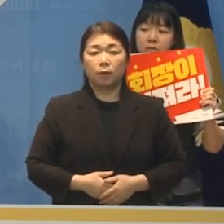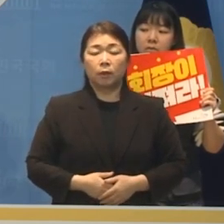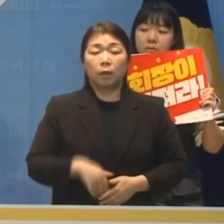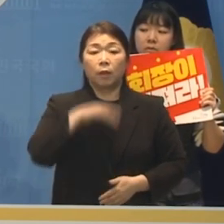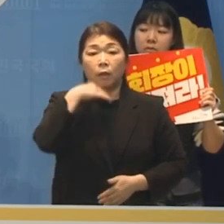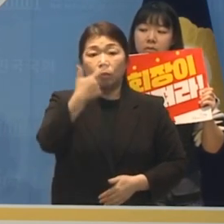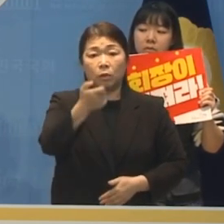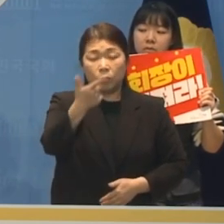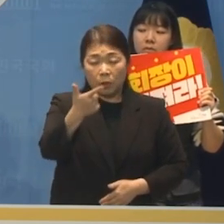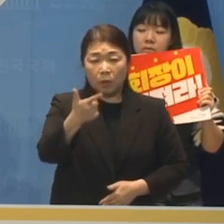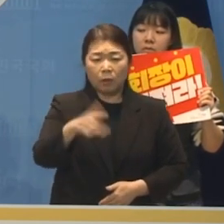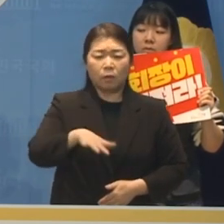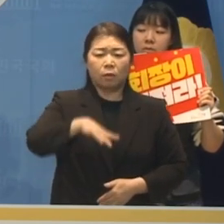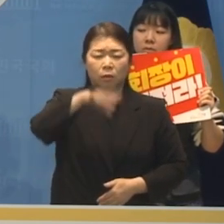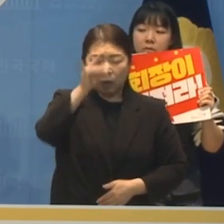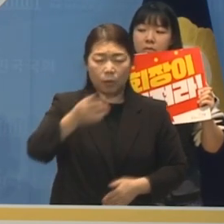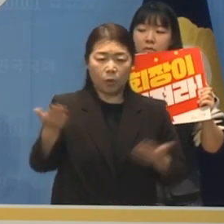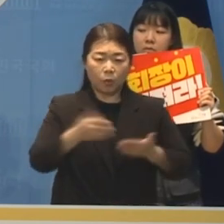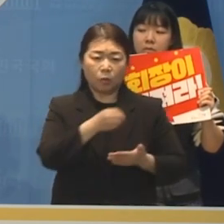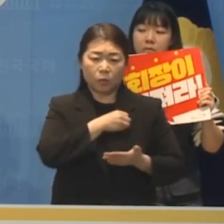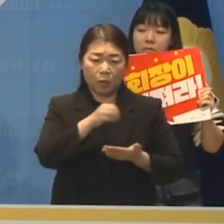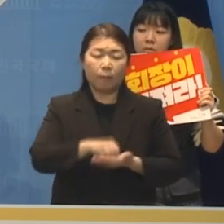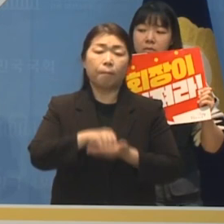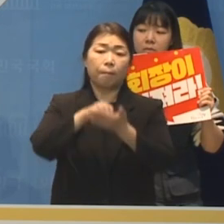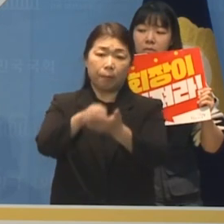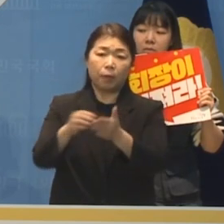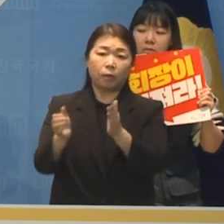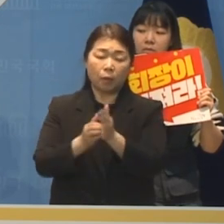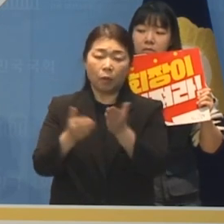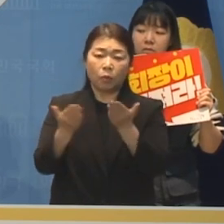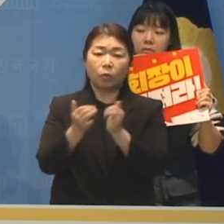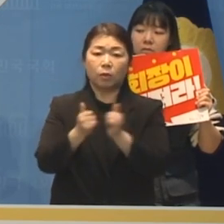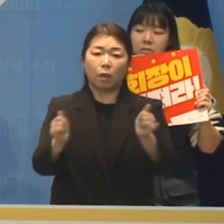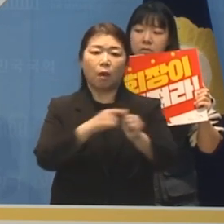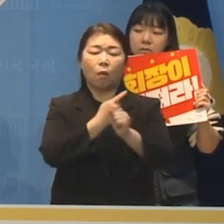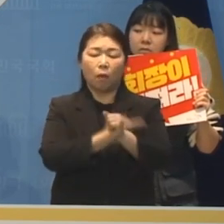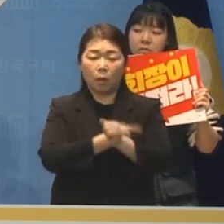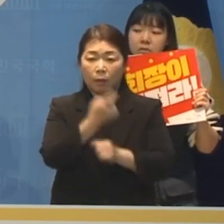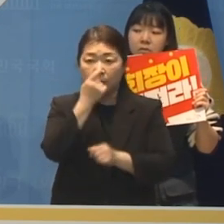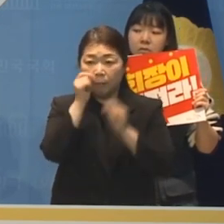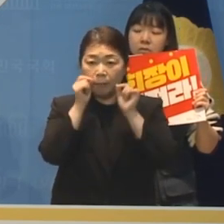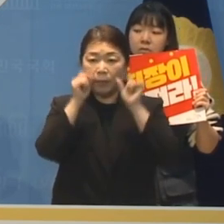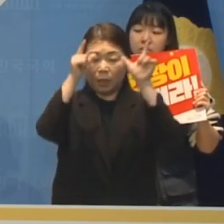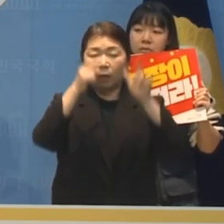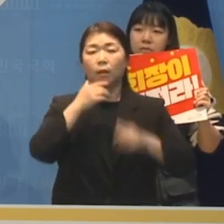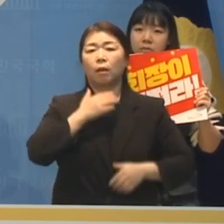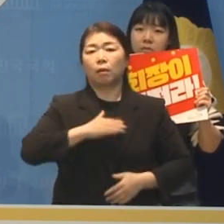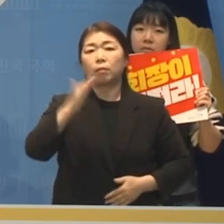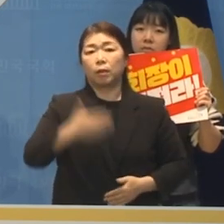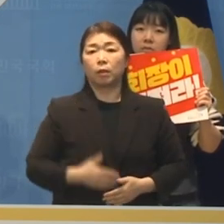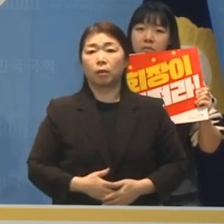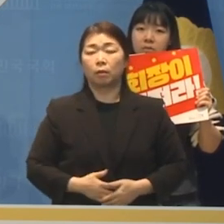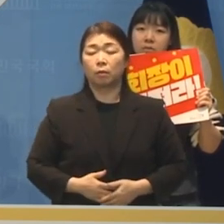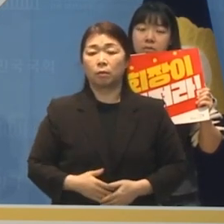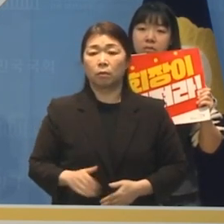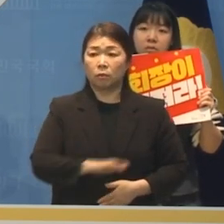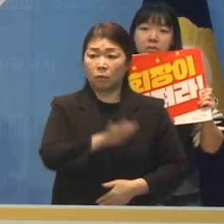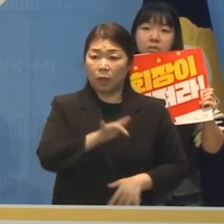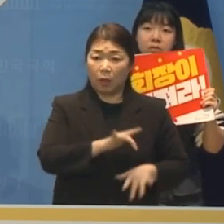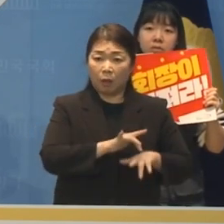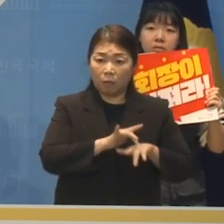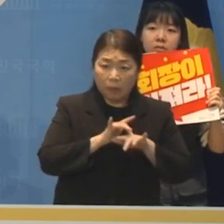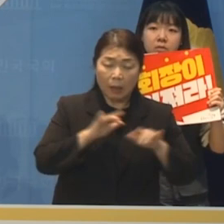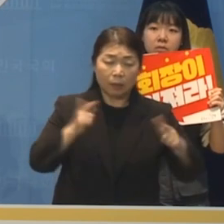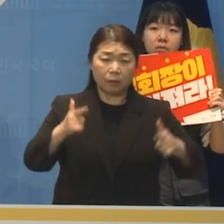66살의 나이에 처음으로 노동조합에 가입해 노동자의 권리를 깨우쳤습니다. 우리는 유령이 아니라는 것을